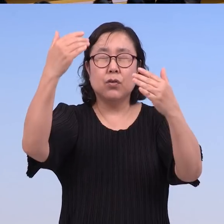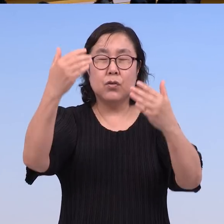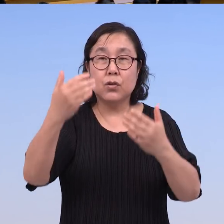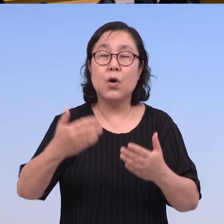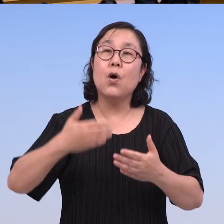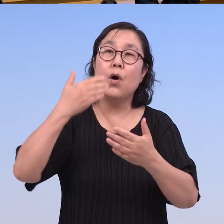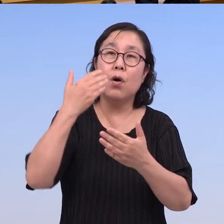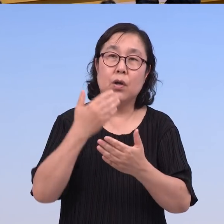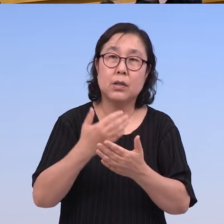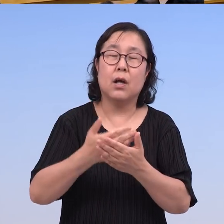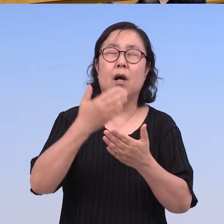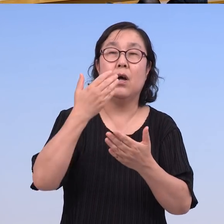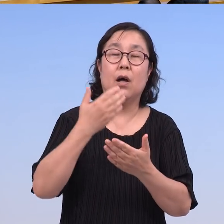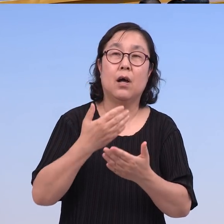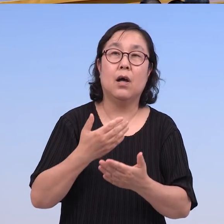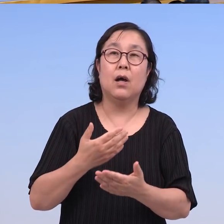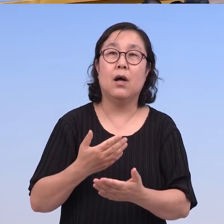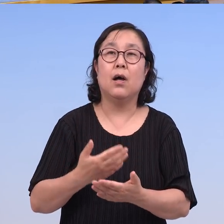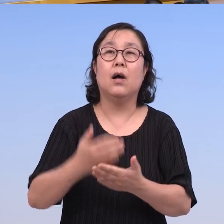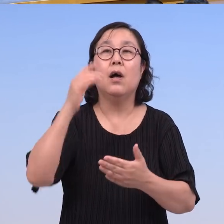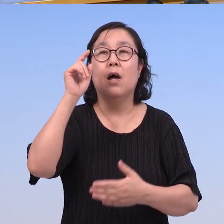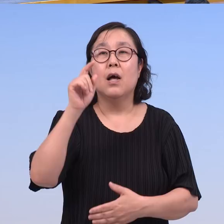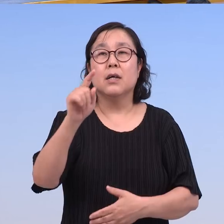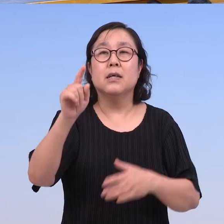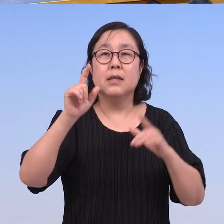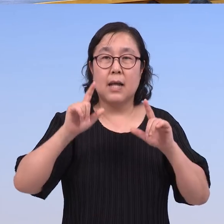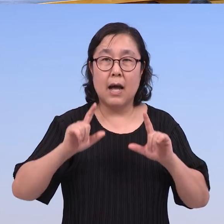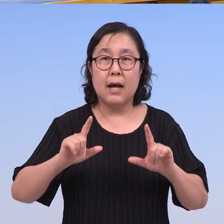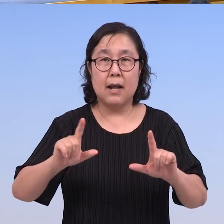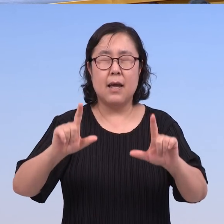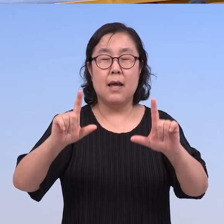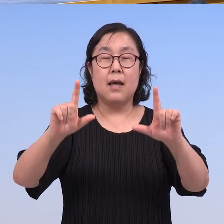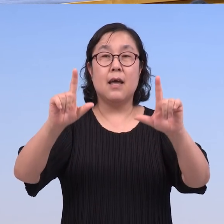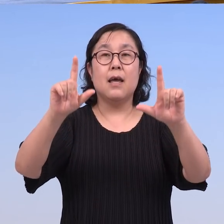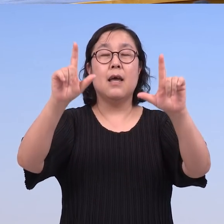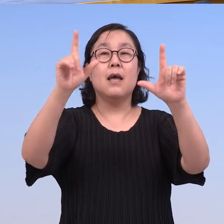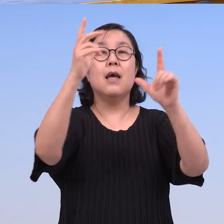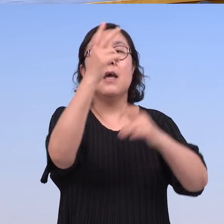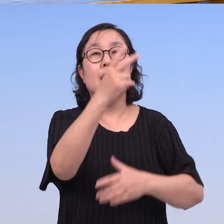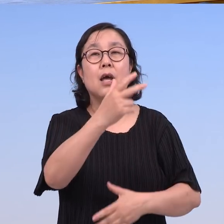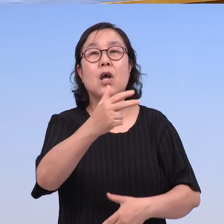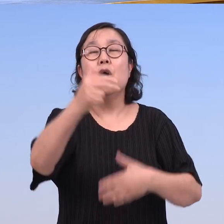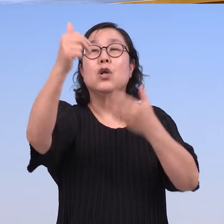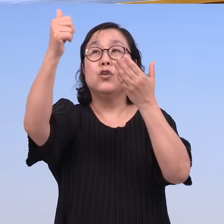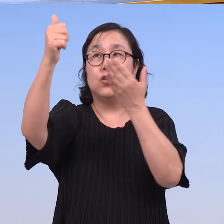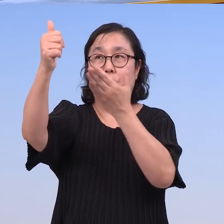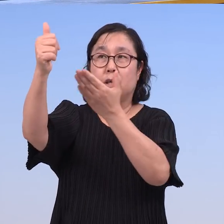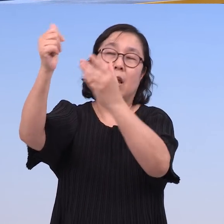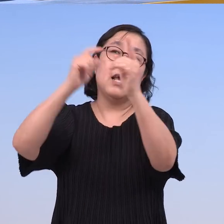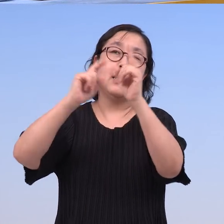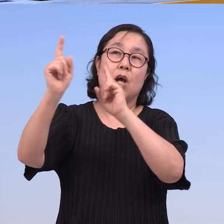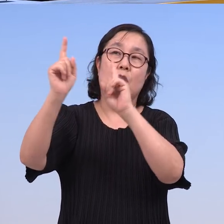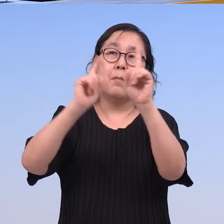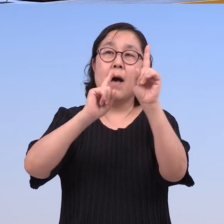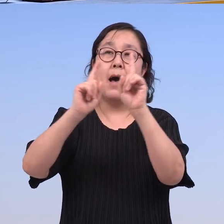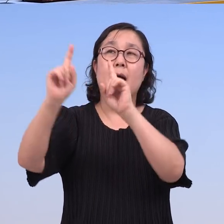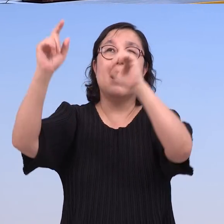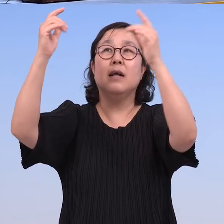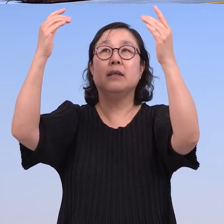내게 주소서. 그날에 주께서 말씀하신